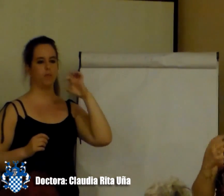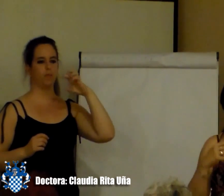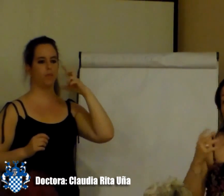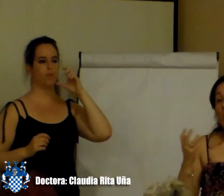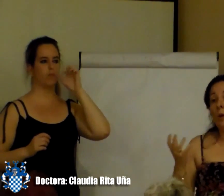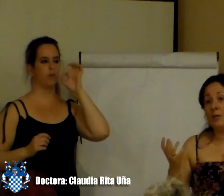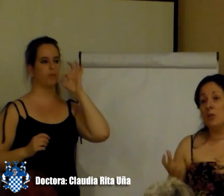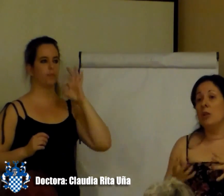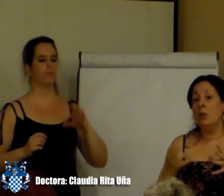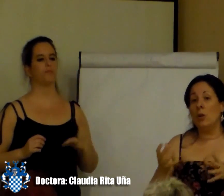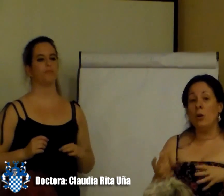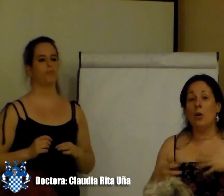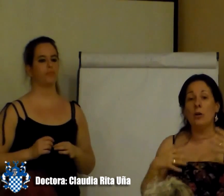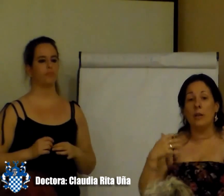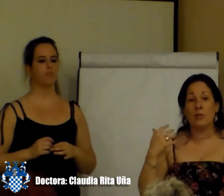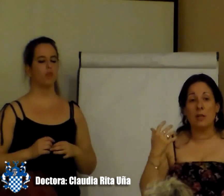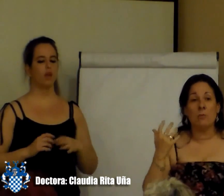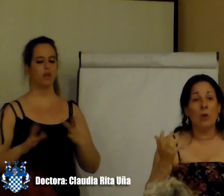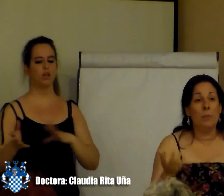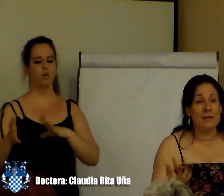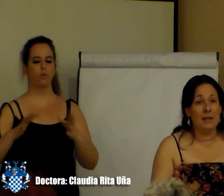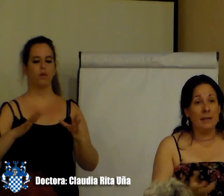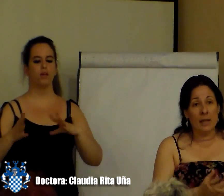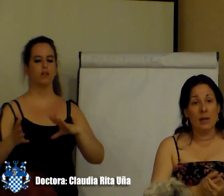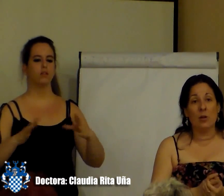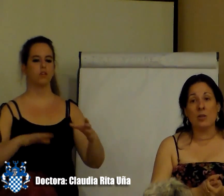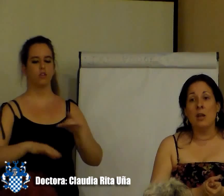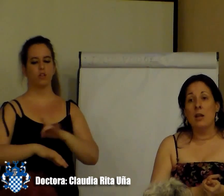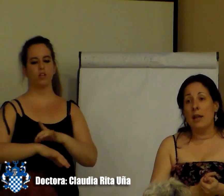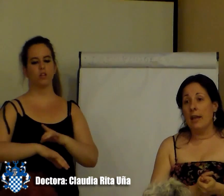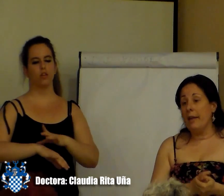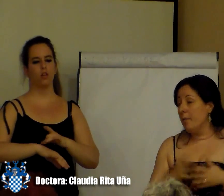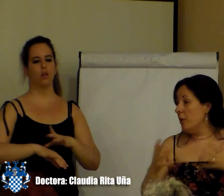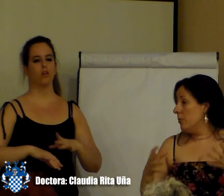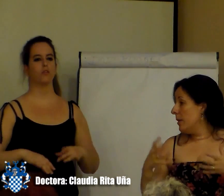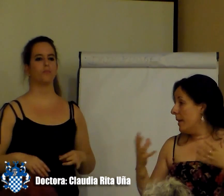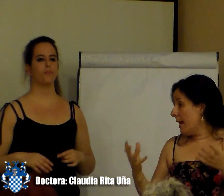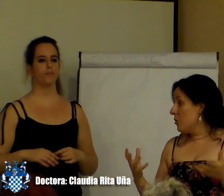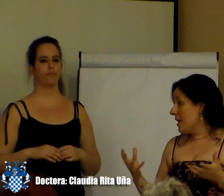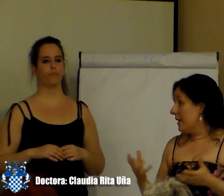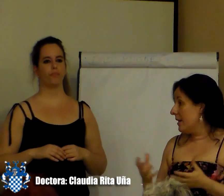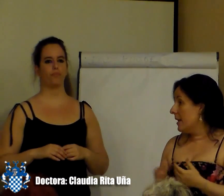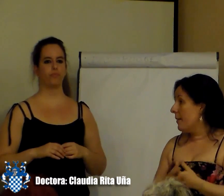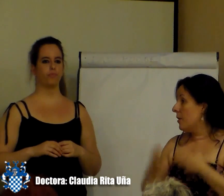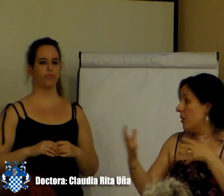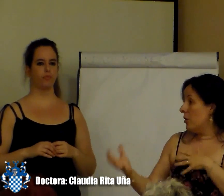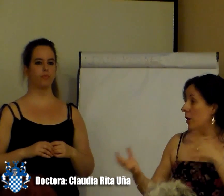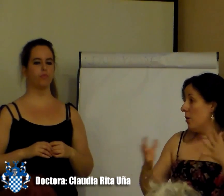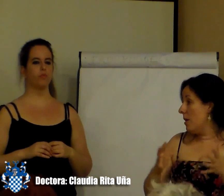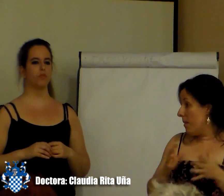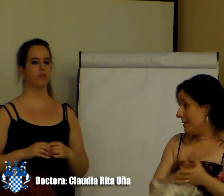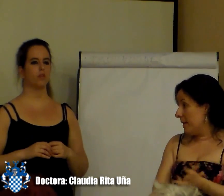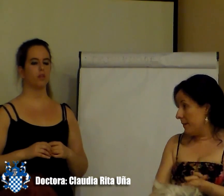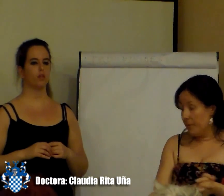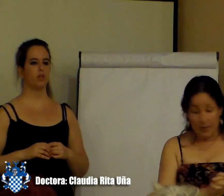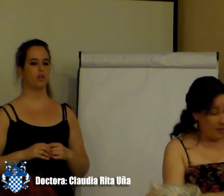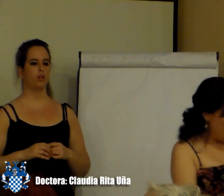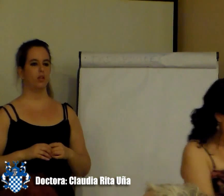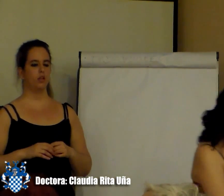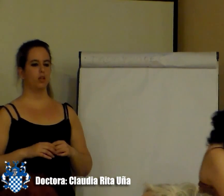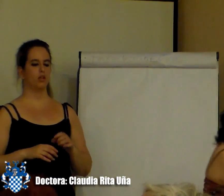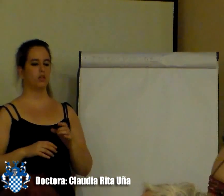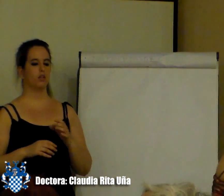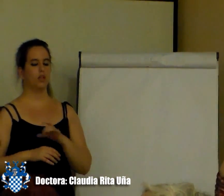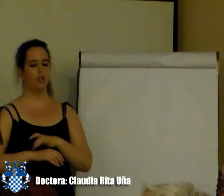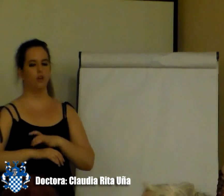que tiene regulación del dolor, de los estímulos placenteros, bueno, de varias cosas que tienen que ver con el dolor y con el placer,